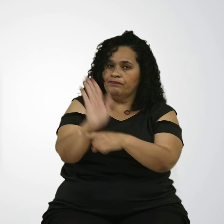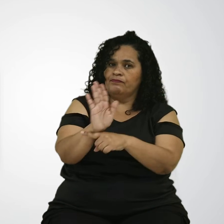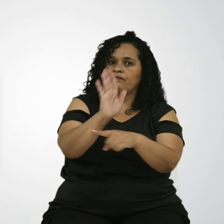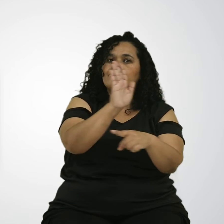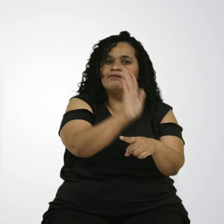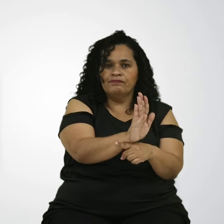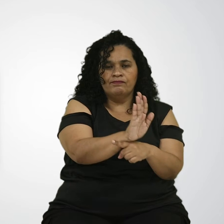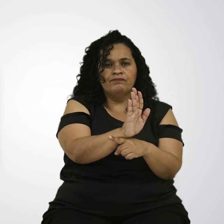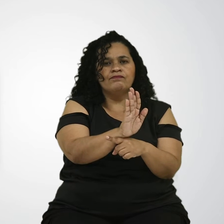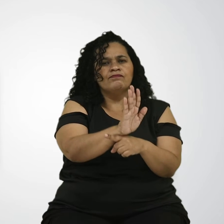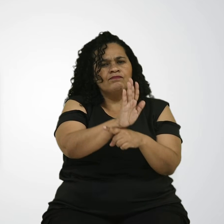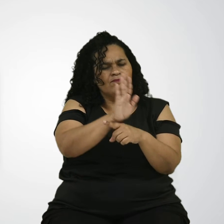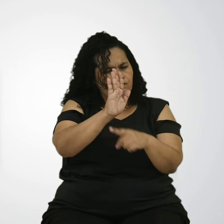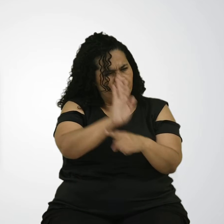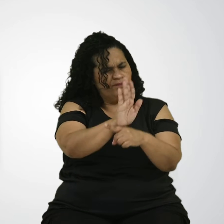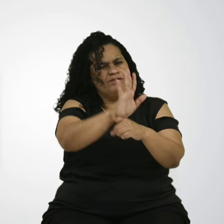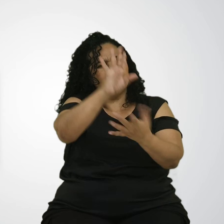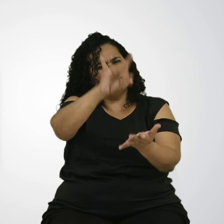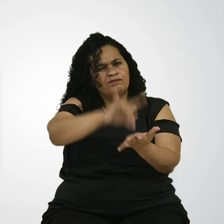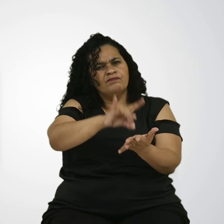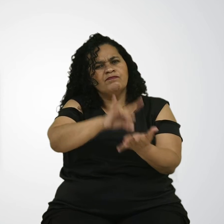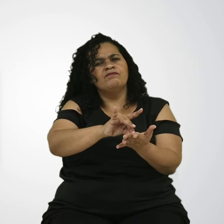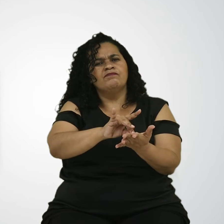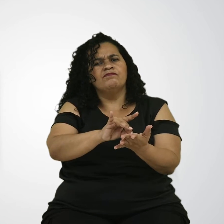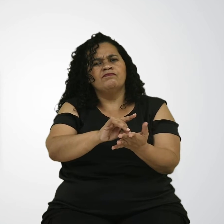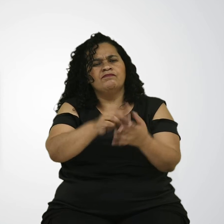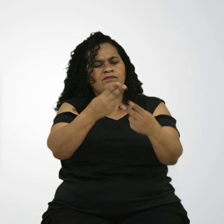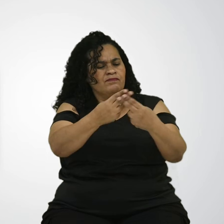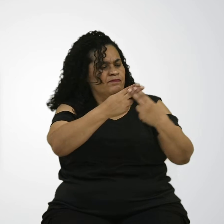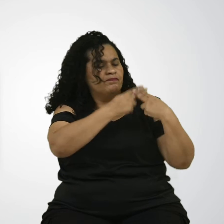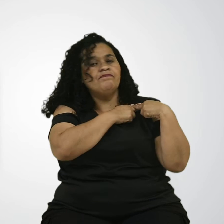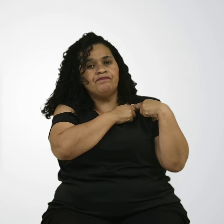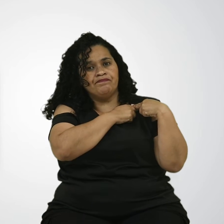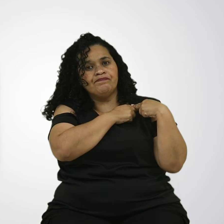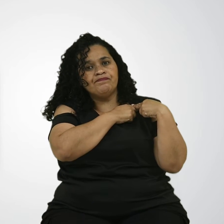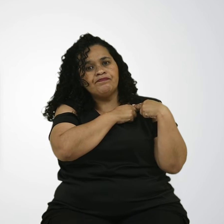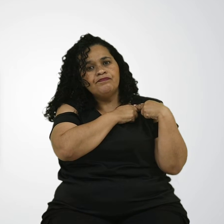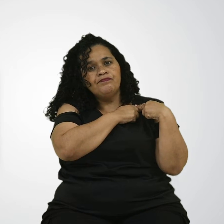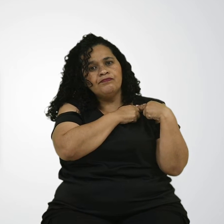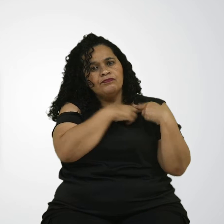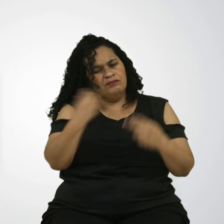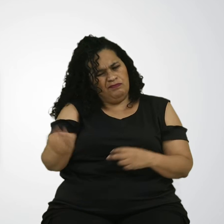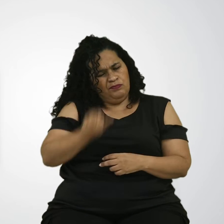que colabore, que ajude, que seja esse ombro, esse braço. É isso, é